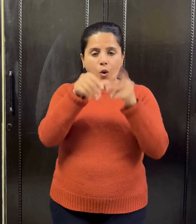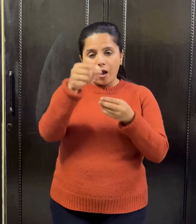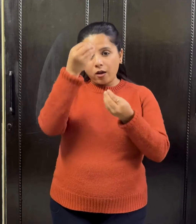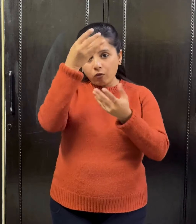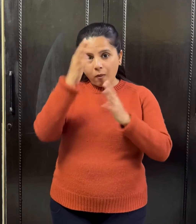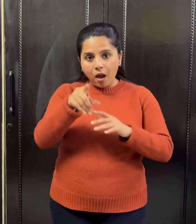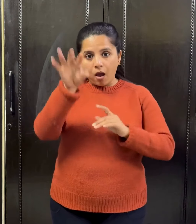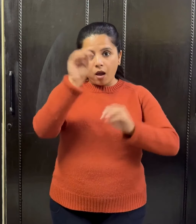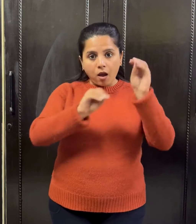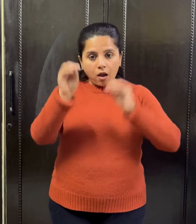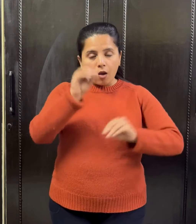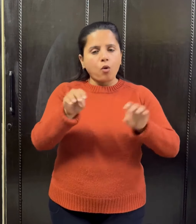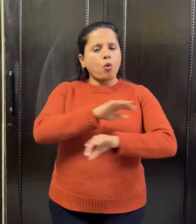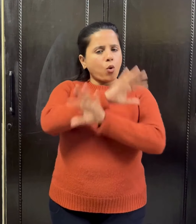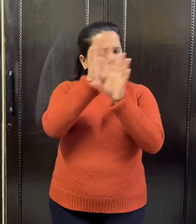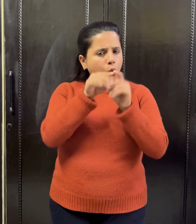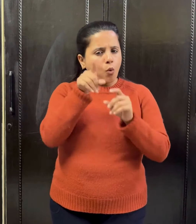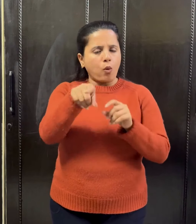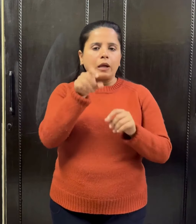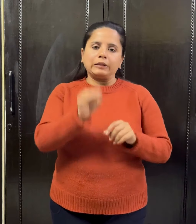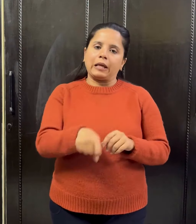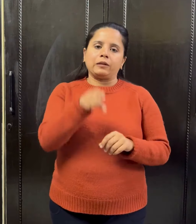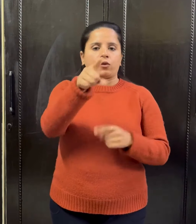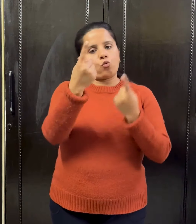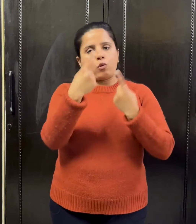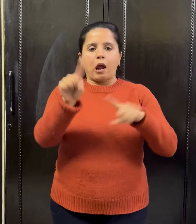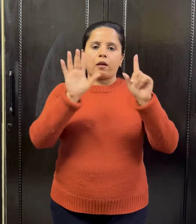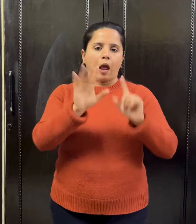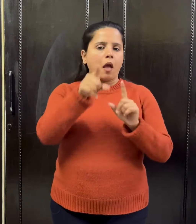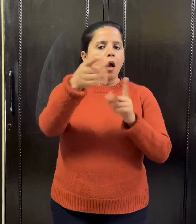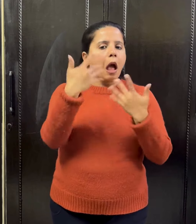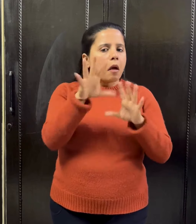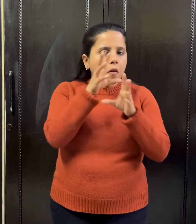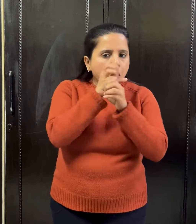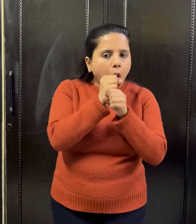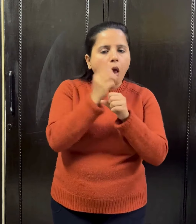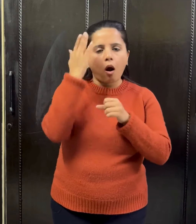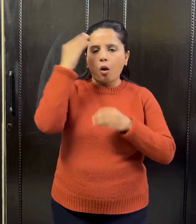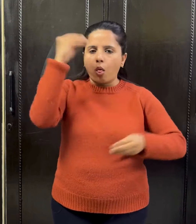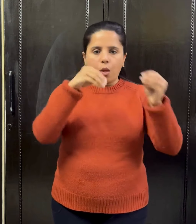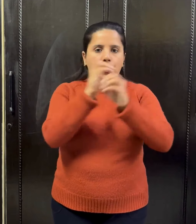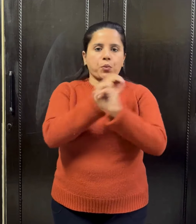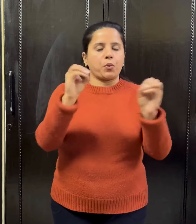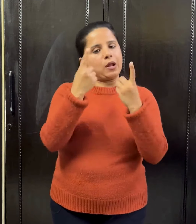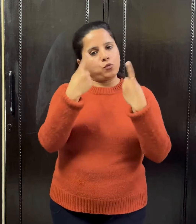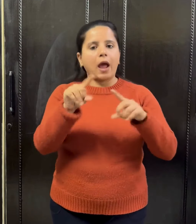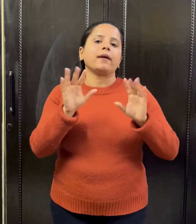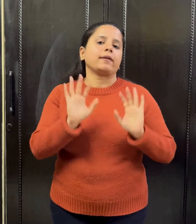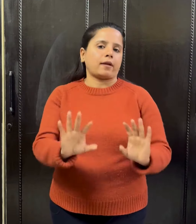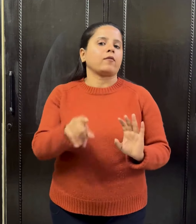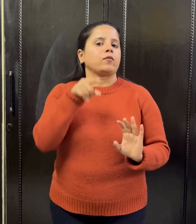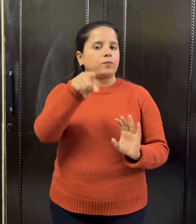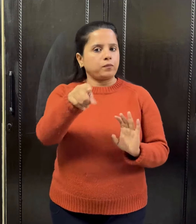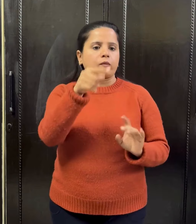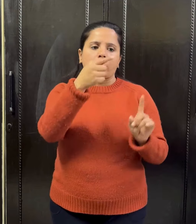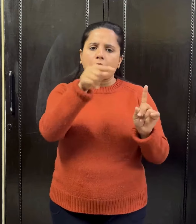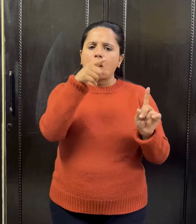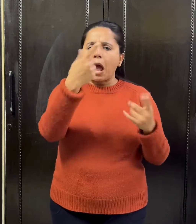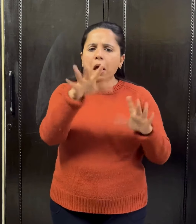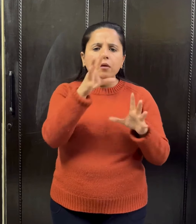पूरी जानकारी और विश्वास के अनुसार सच, संपूर्ण और सही है और कुछ भी छुपाया या बदला नहीं